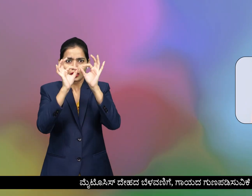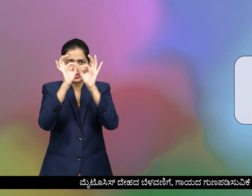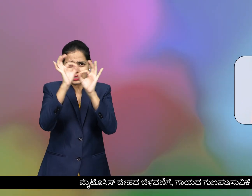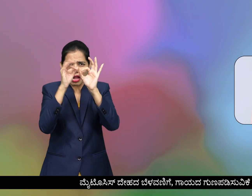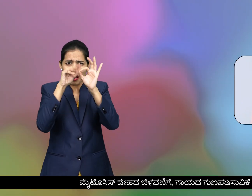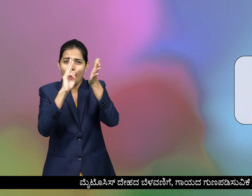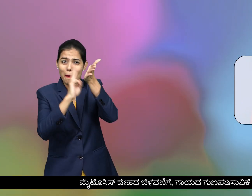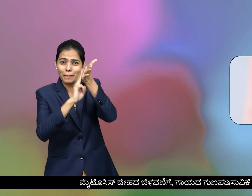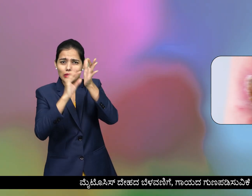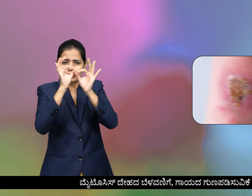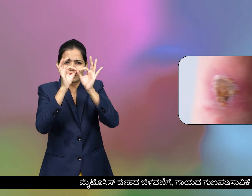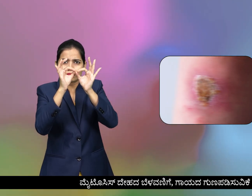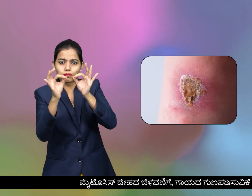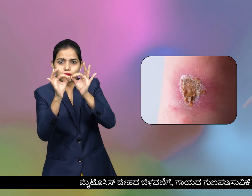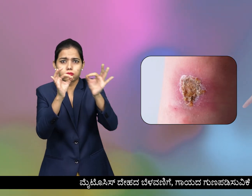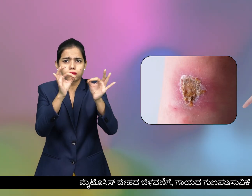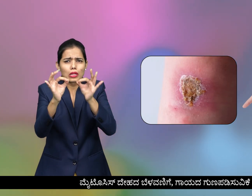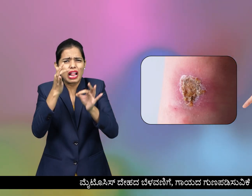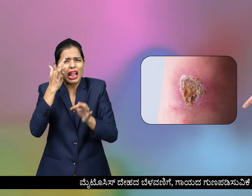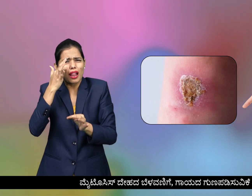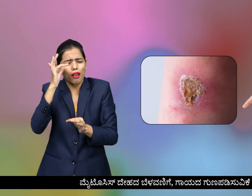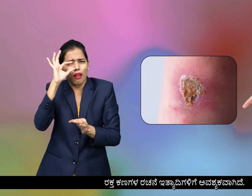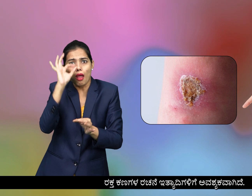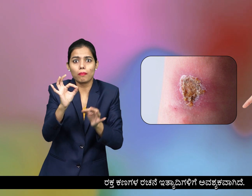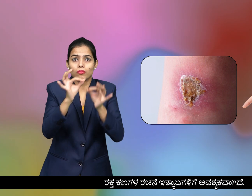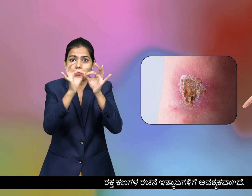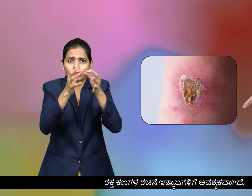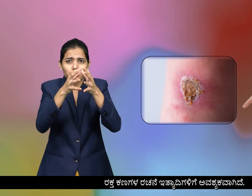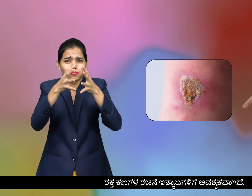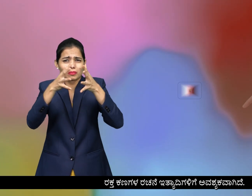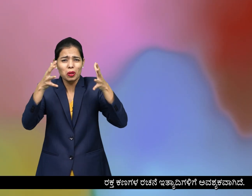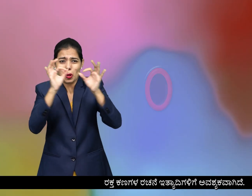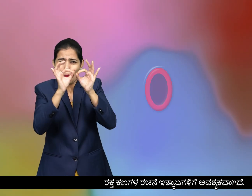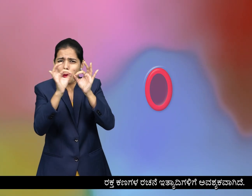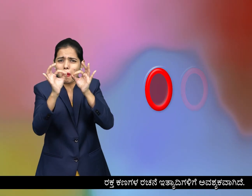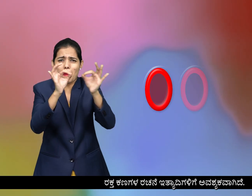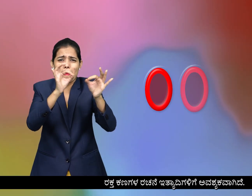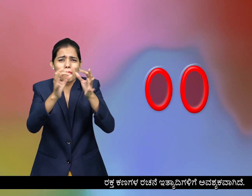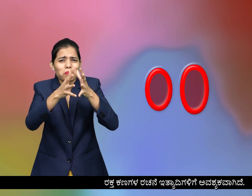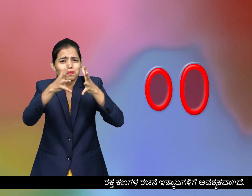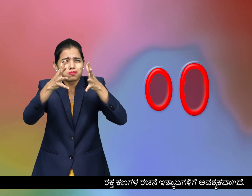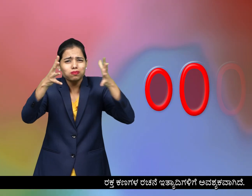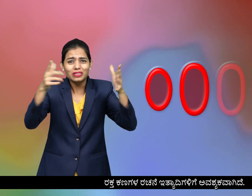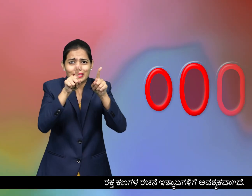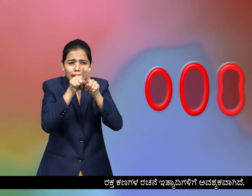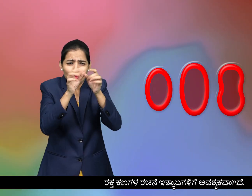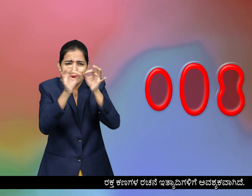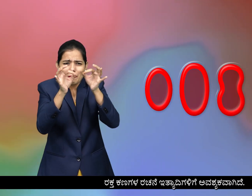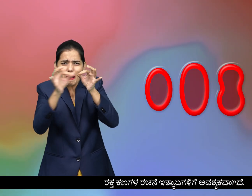ಮೈಟೋಸಿಸ್ ದೇಹದ ಬೆಳವಣಿಗೆ, ಗಾಯದ ಗುಣಪಡಿಸುವಿಕೆ ಮತ್ತು ರಕ್ತ ಕಣಗಳ ರಚನೆ ಇತ್ಯಾದಿಗಳಿಗೆ ಅವಶ್ಯವಾಗಿದೆ.